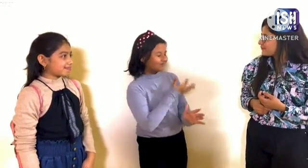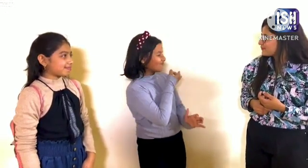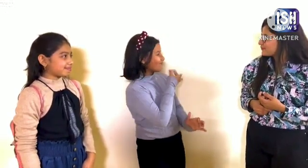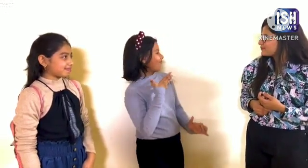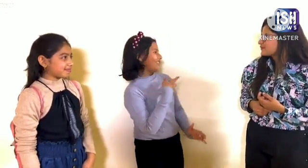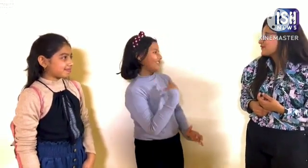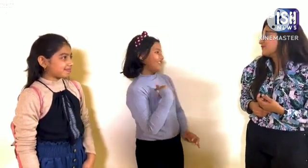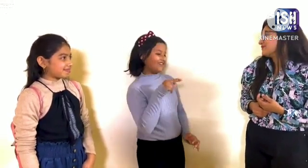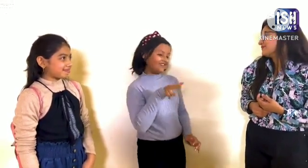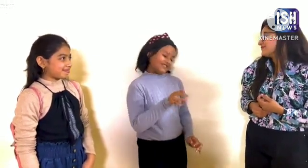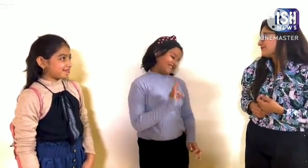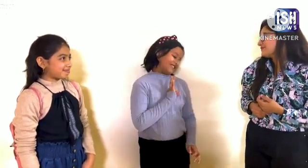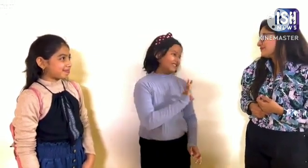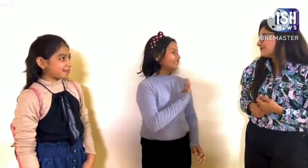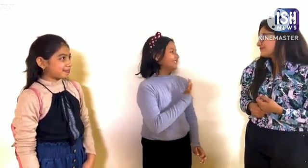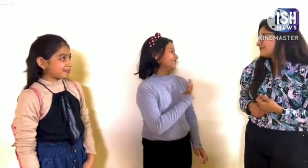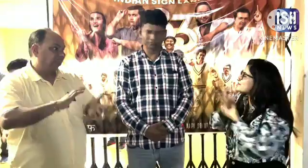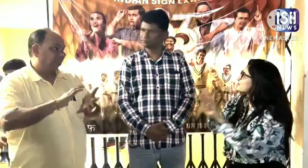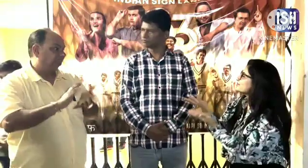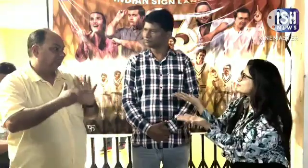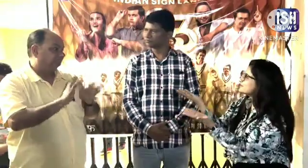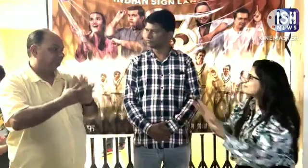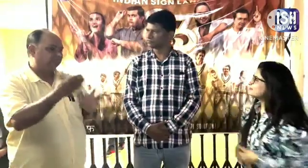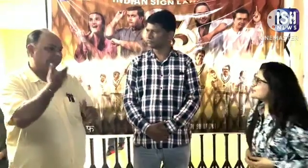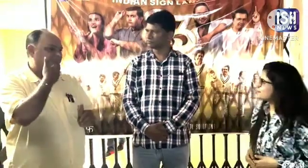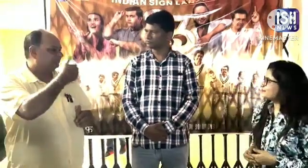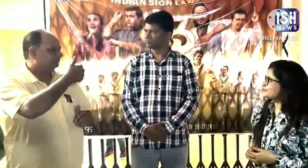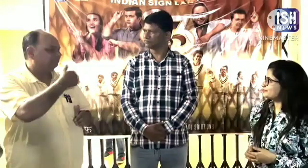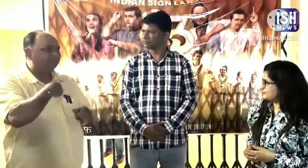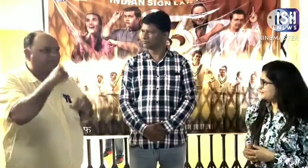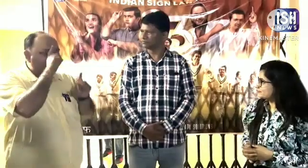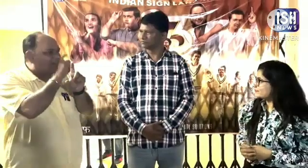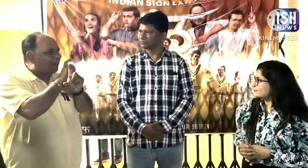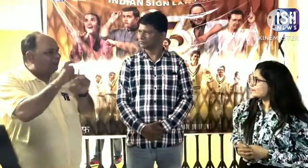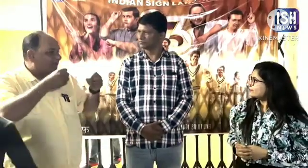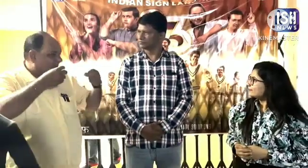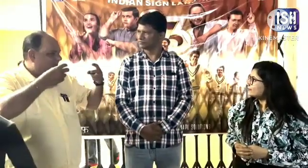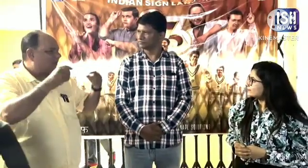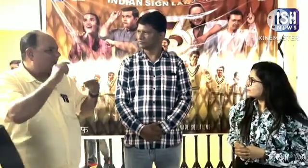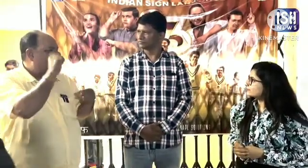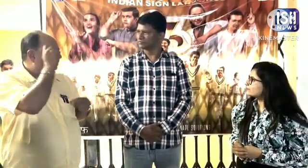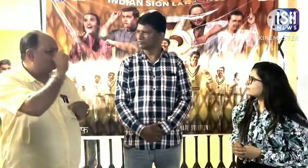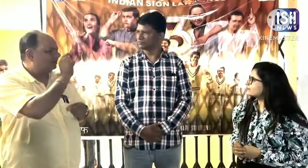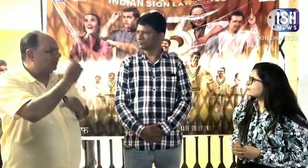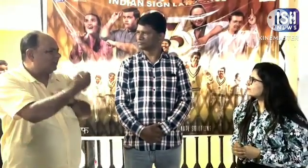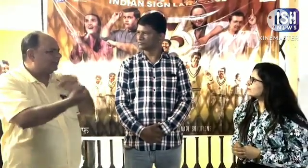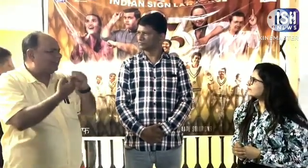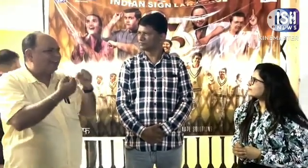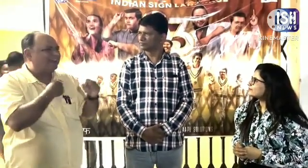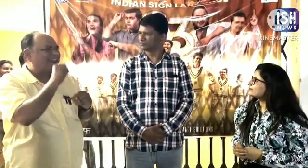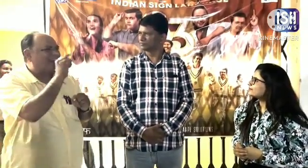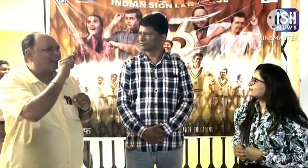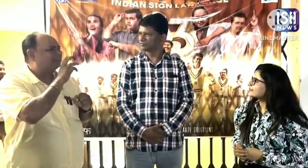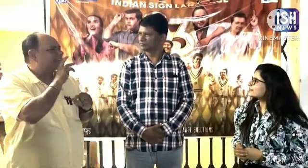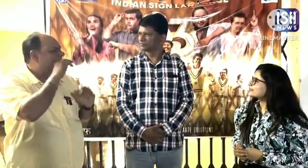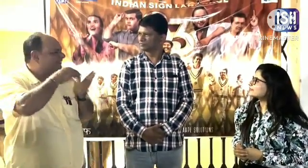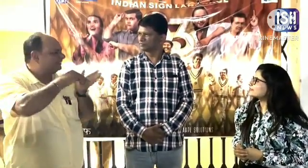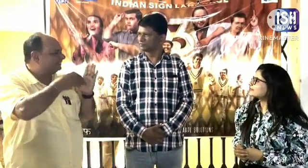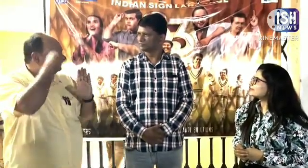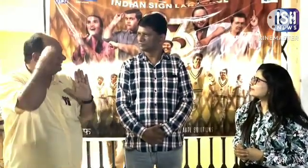संकेत शानदार थे। मुझे बहुत पसंद आया। संकेत परिपूर्ण थे। मैं इसे स्पष्ट रूप से समझ गया। सबटाइटल के साथ थोड़ा कठिन था और मुझे इसका अर्थ नहीं